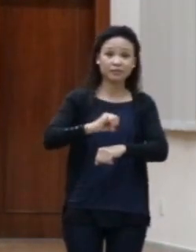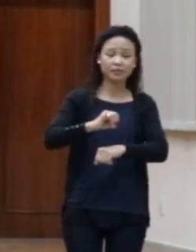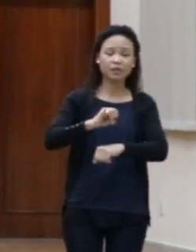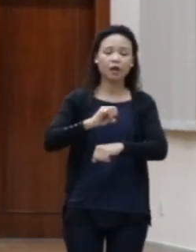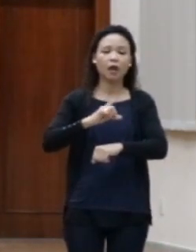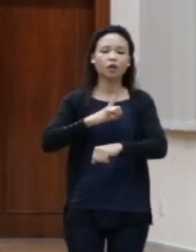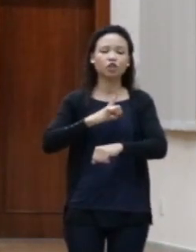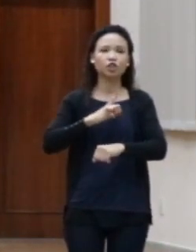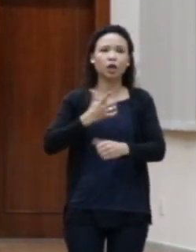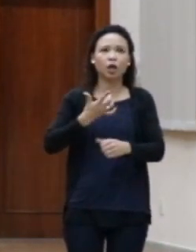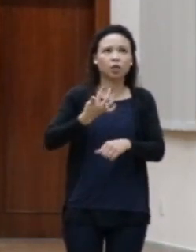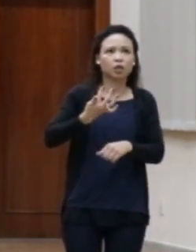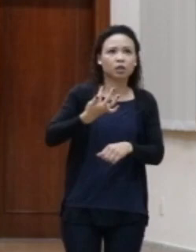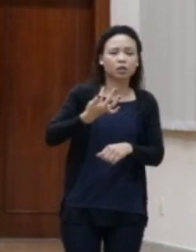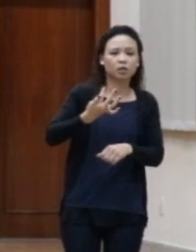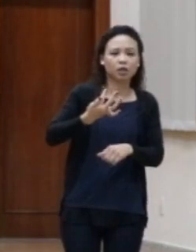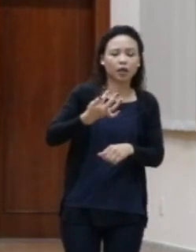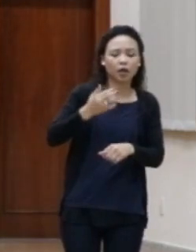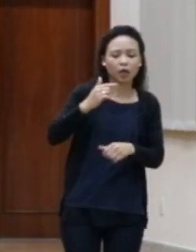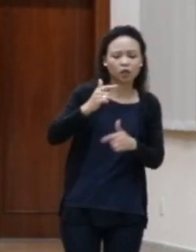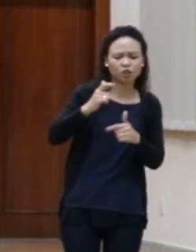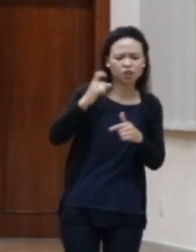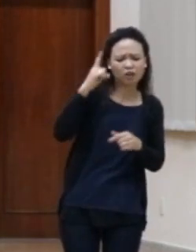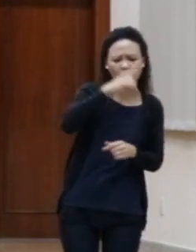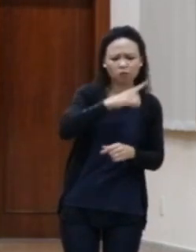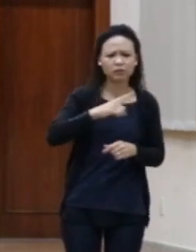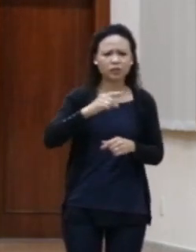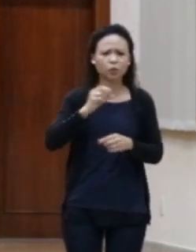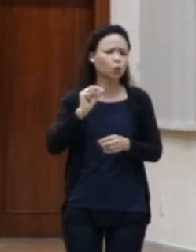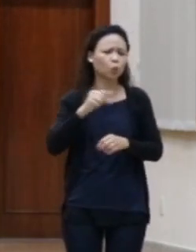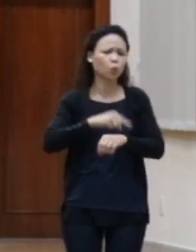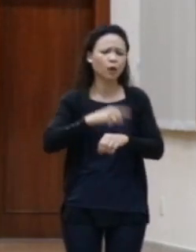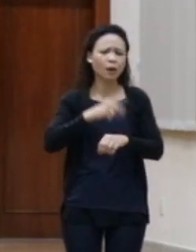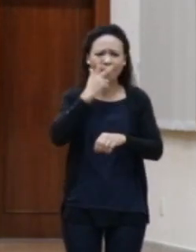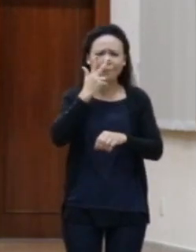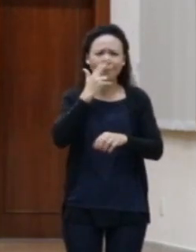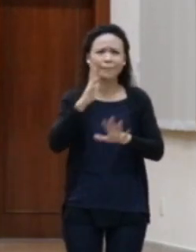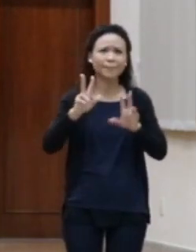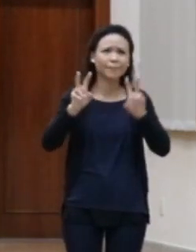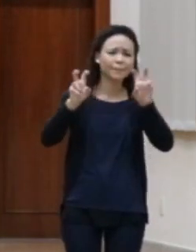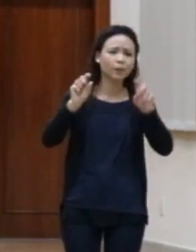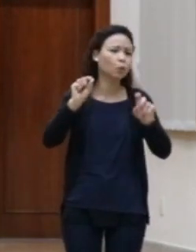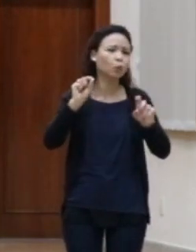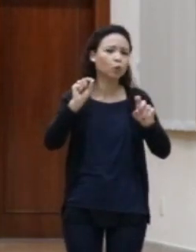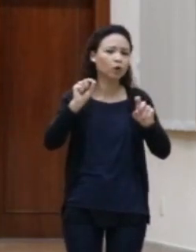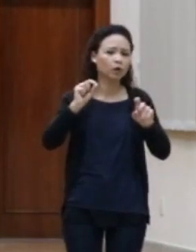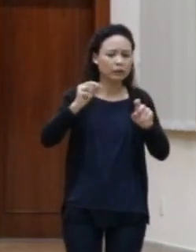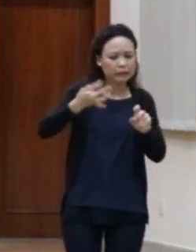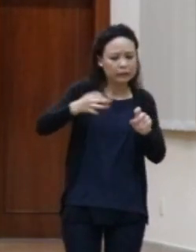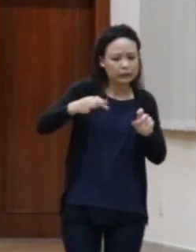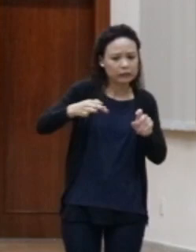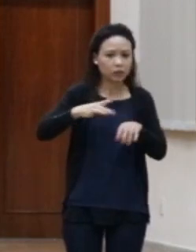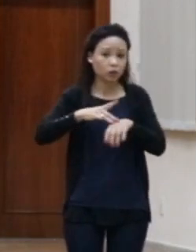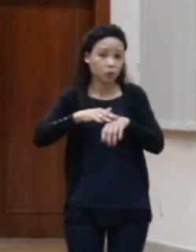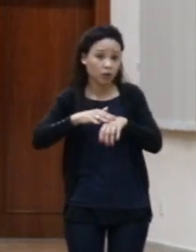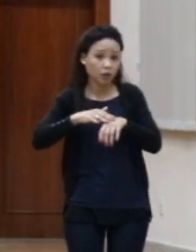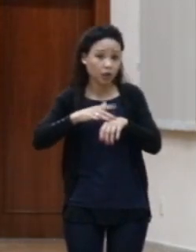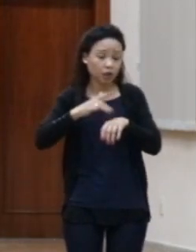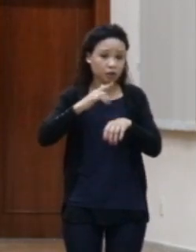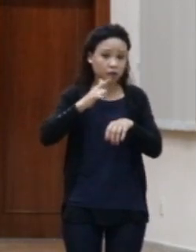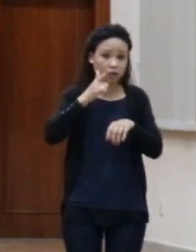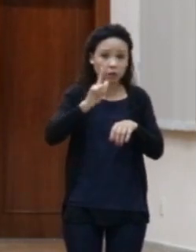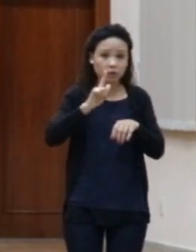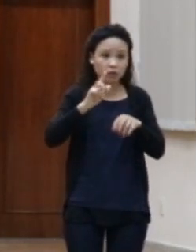que seja. Não se sabe. A verdade é que simplesmente o Senhor Jesus